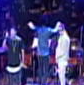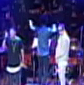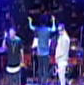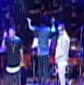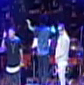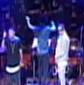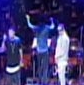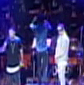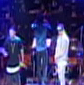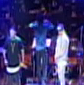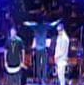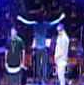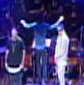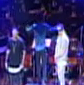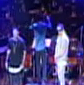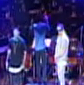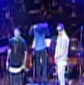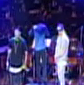Se enseña, se acaba.